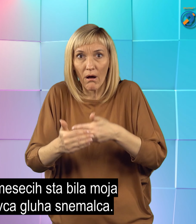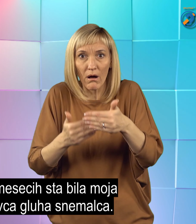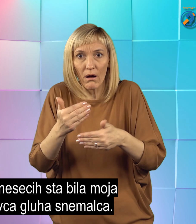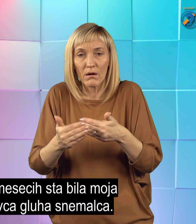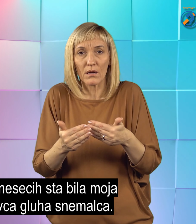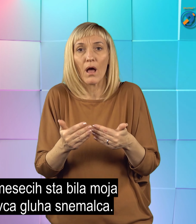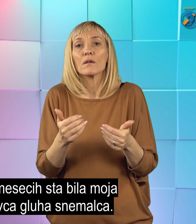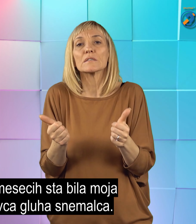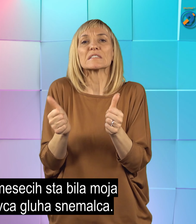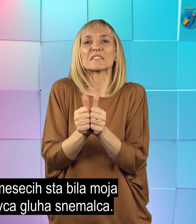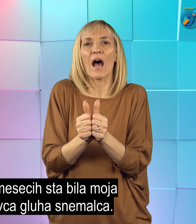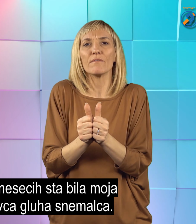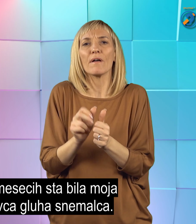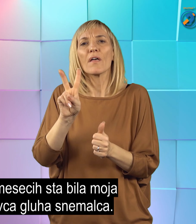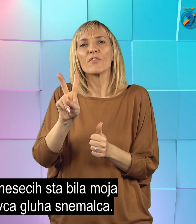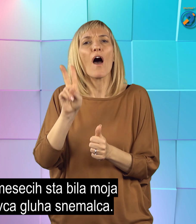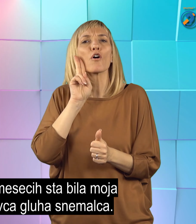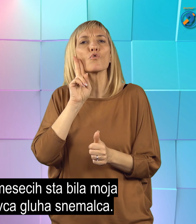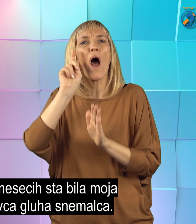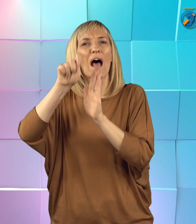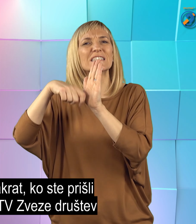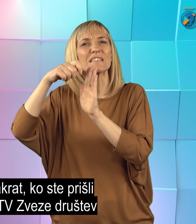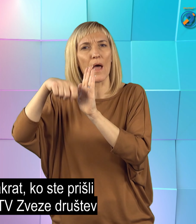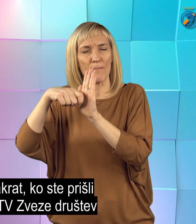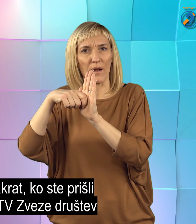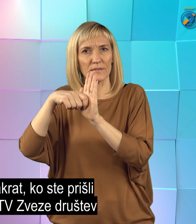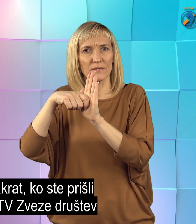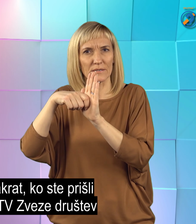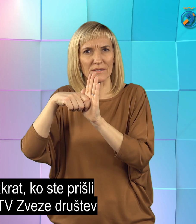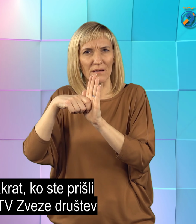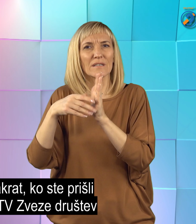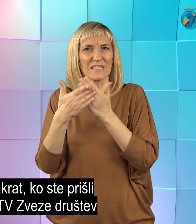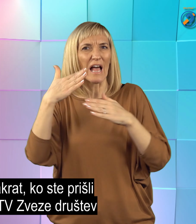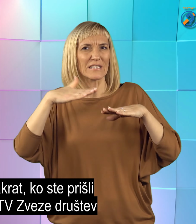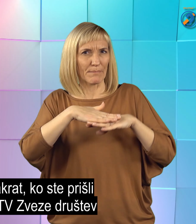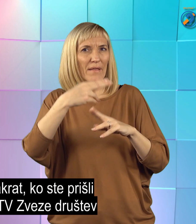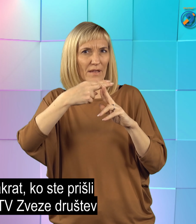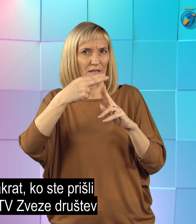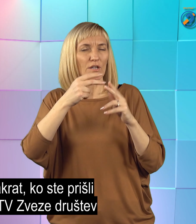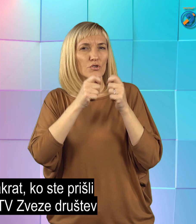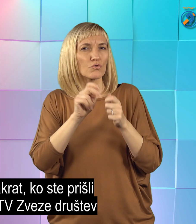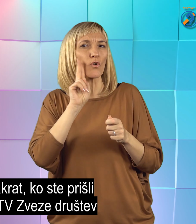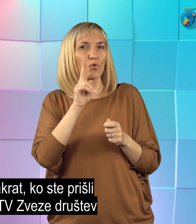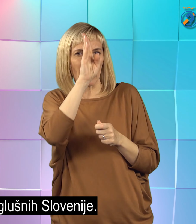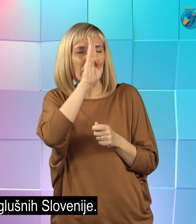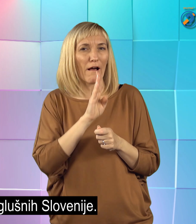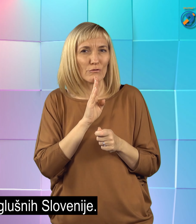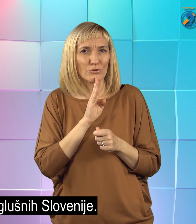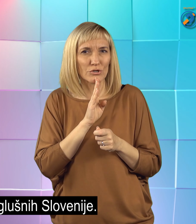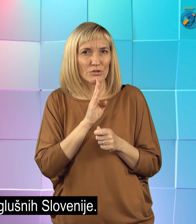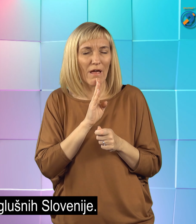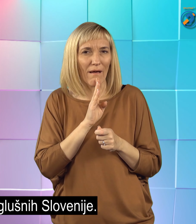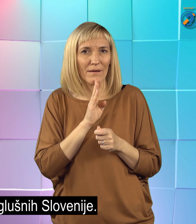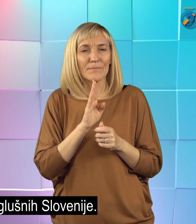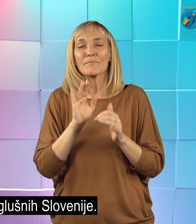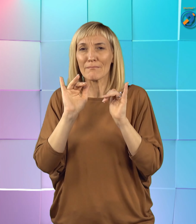ključna sodelavca gluha snemalca. To je bilo takrat, ko ste prišli na spletno TV Zveze društev gluhih in naglušnih Slovenije. Ja, to je